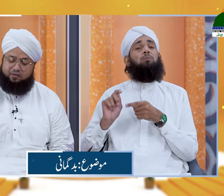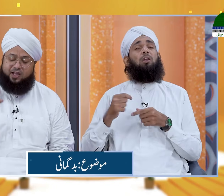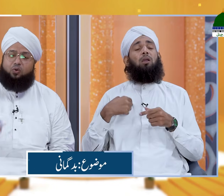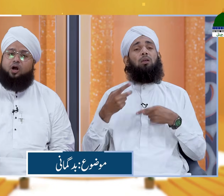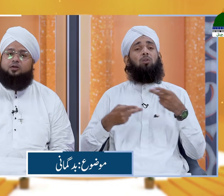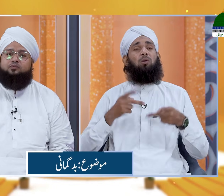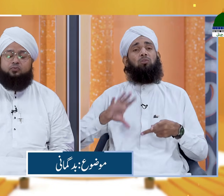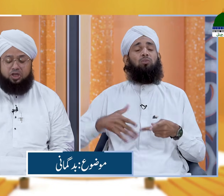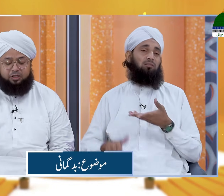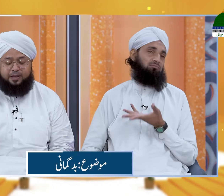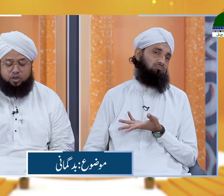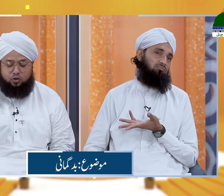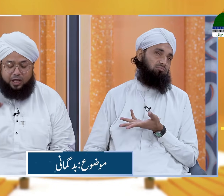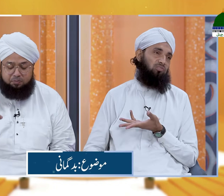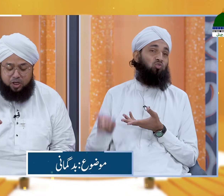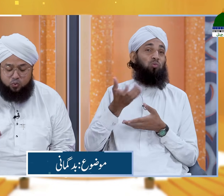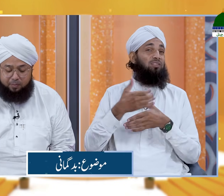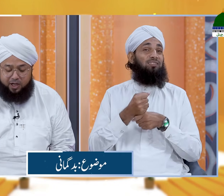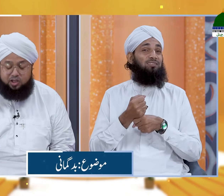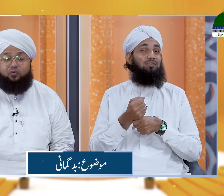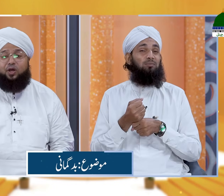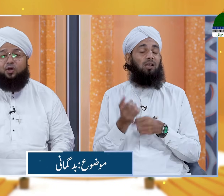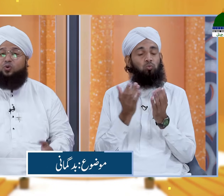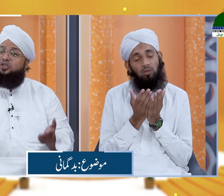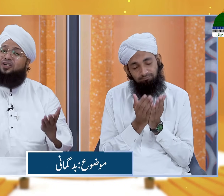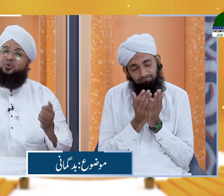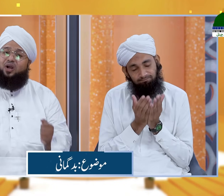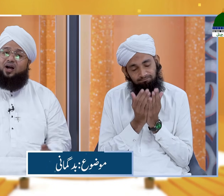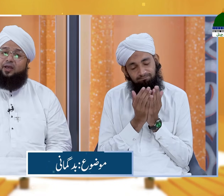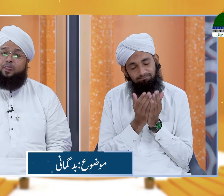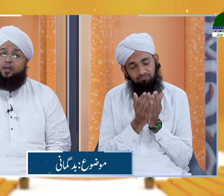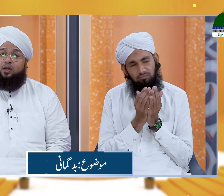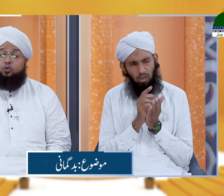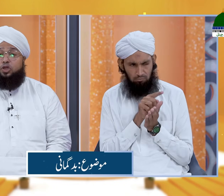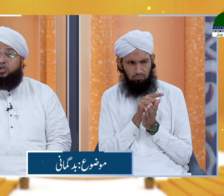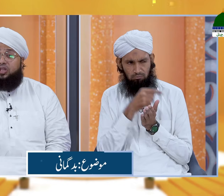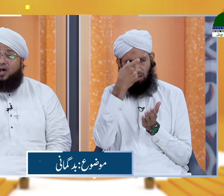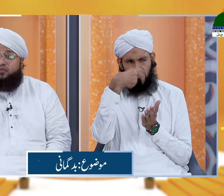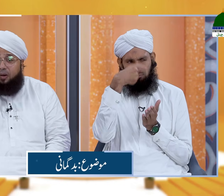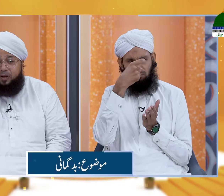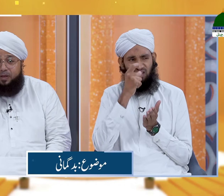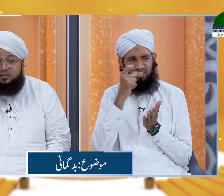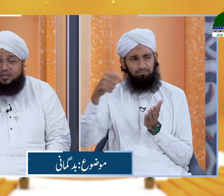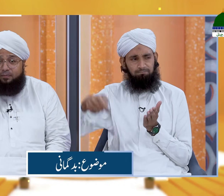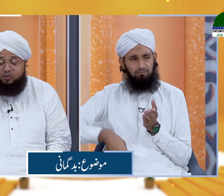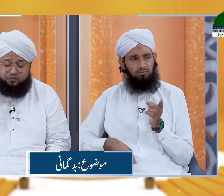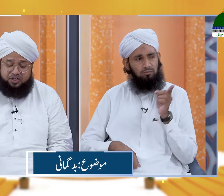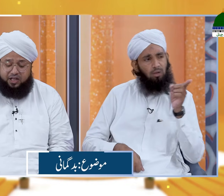کروایا ہوگا. اجتماع ذکر و نعت میں یہ دعا مانگتے ہوئے کوئی شخص رو رہا ہے تو یہ شیطان وہاں پر بھی ذہن میں وسوسے ڈالتا